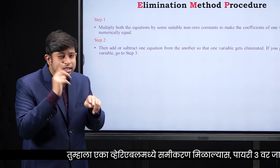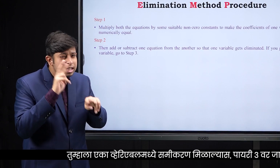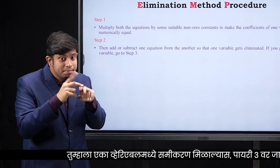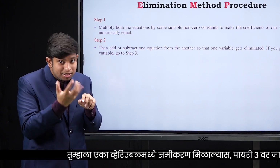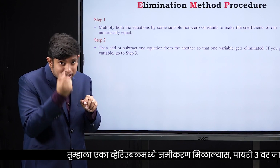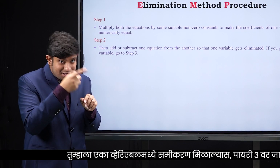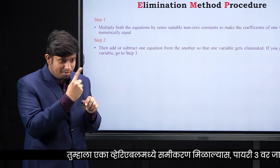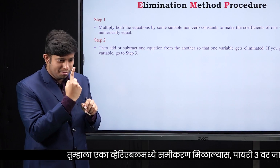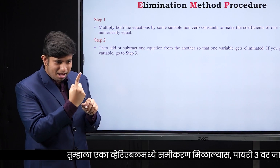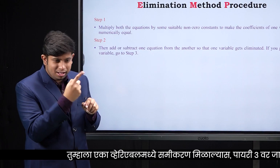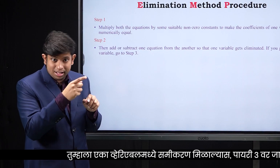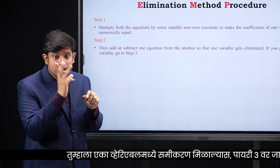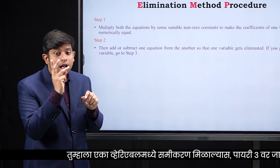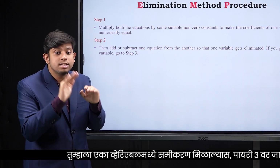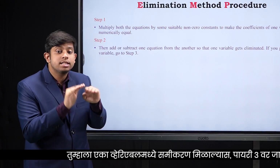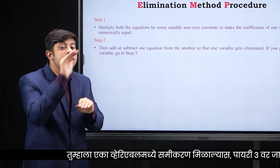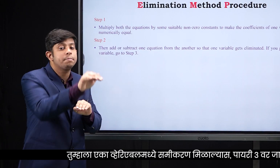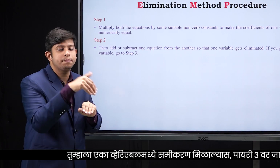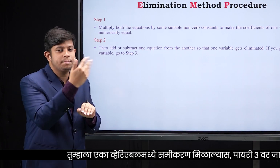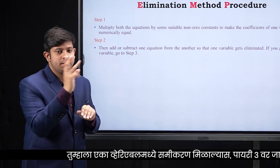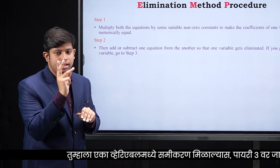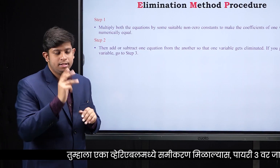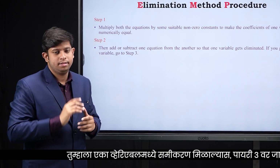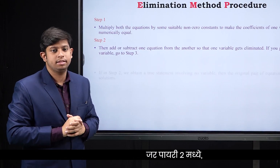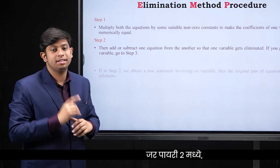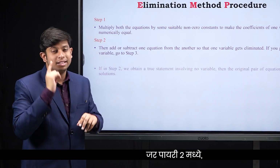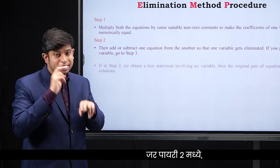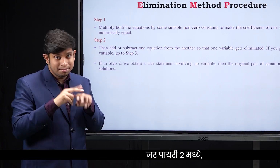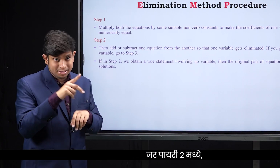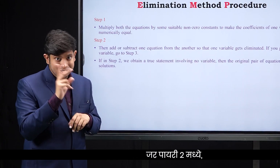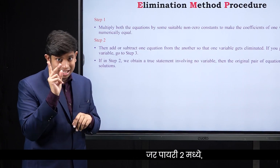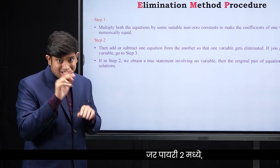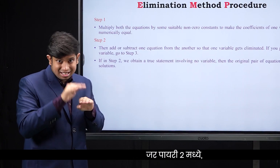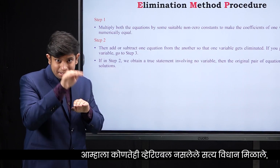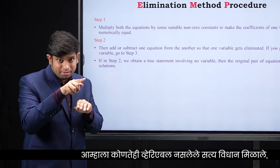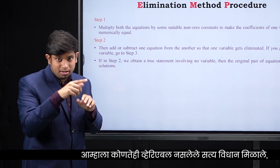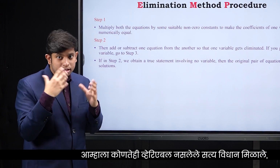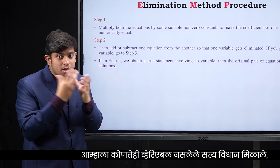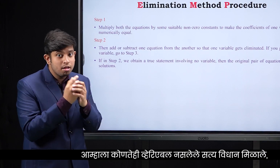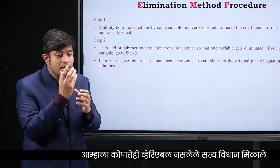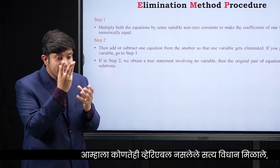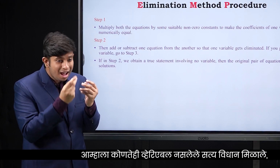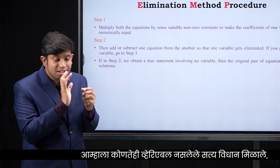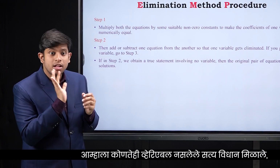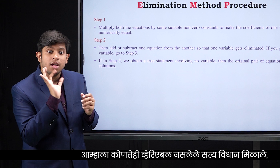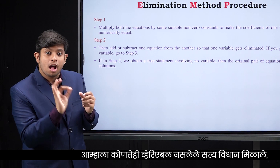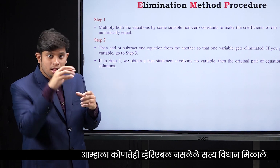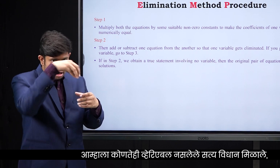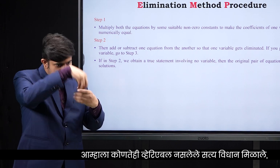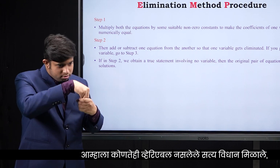समीकरण मिळाल्यास पायरी 3 वर जा. जर पायरी 2 मध्ये आम्हाला कोणतेही व्हेरिएबल नसलेले सत्य